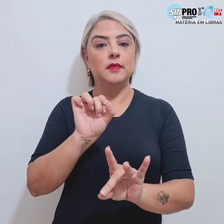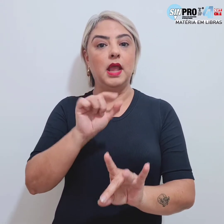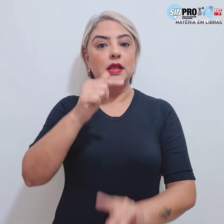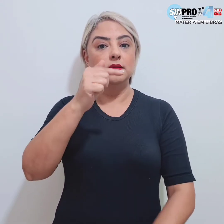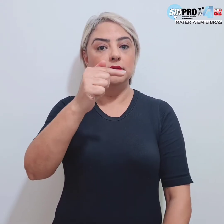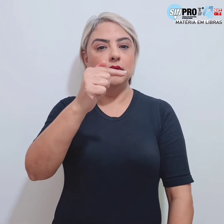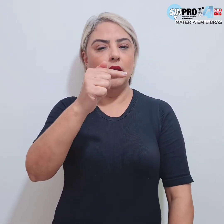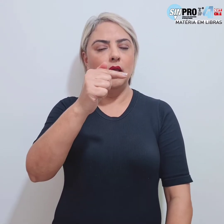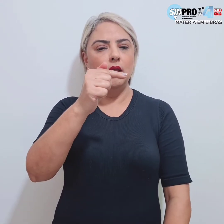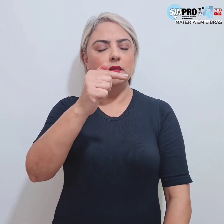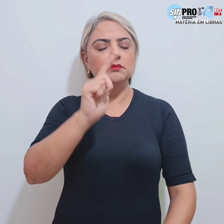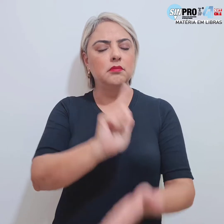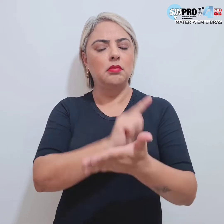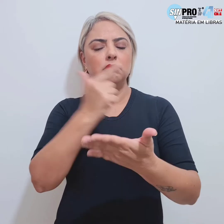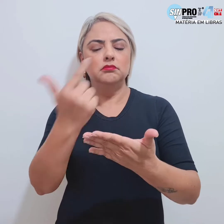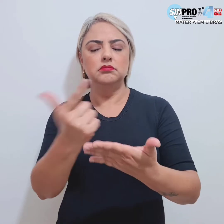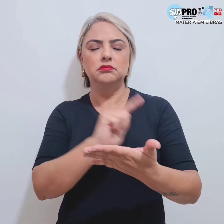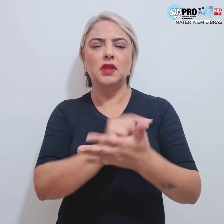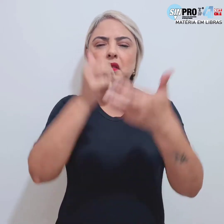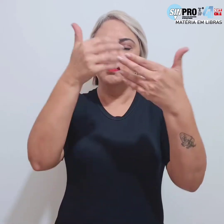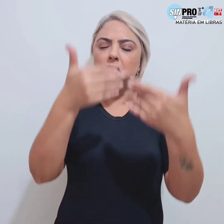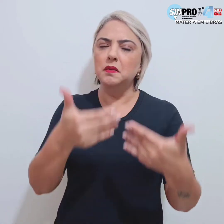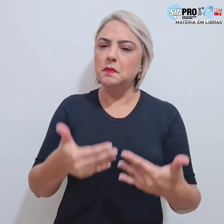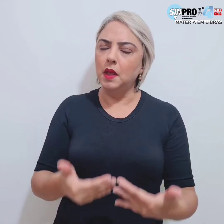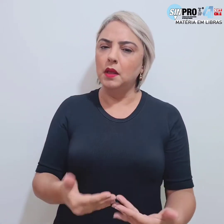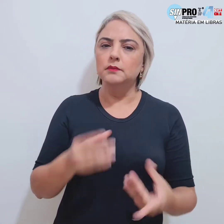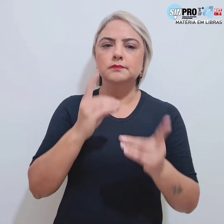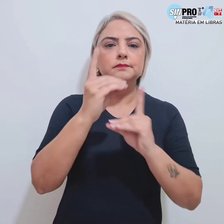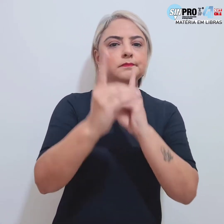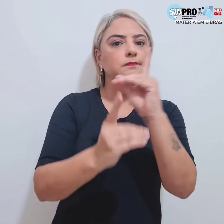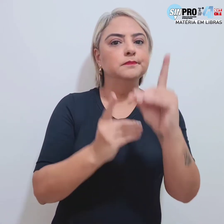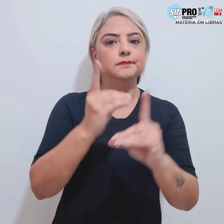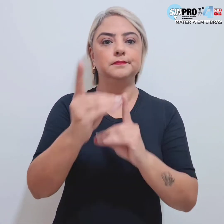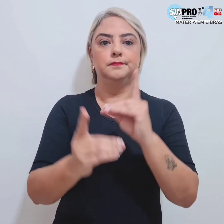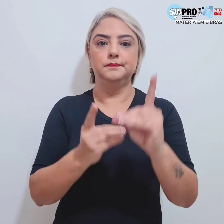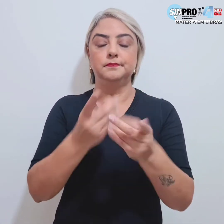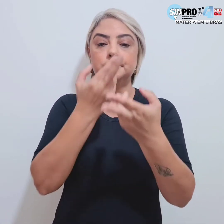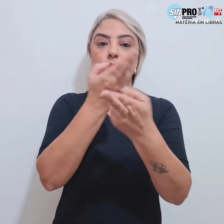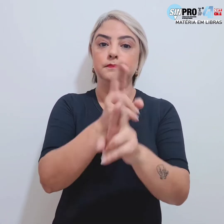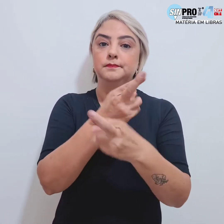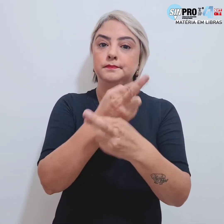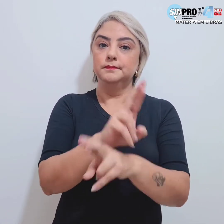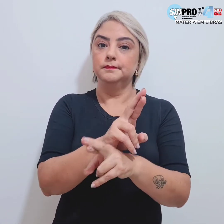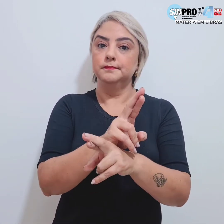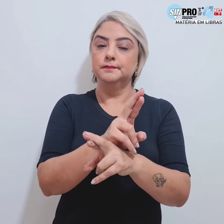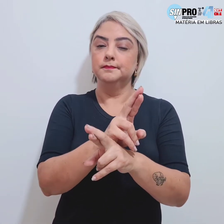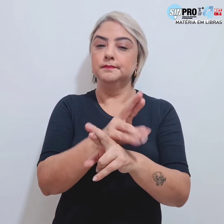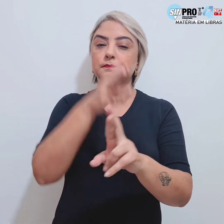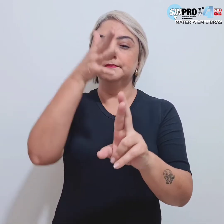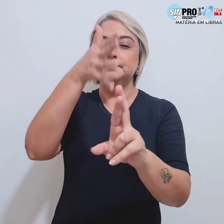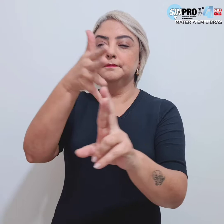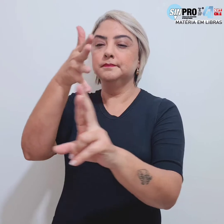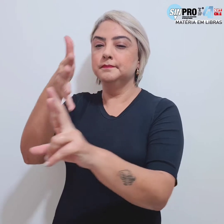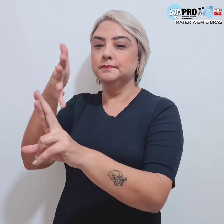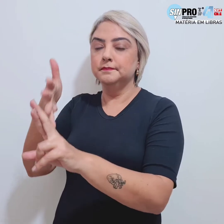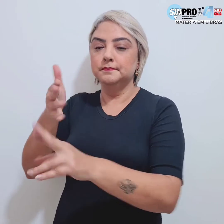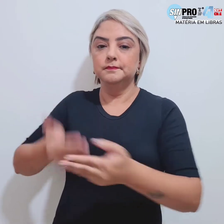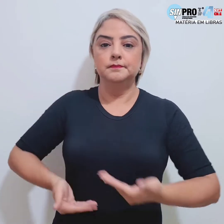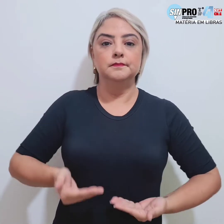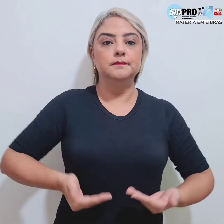o material aborda de forma didática a reforma que mira nos serviços públicos, nos